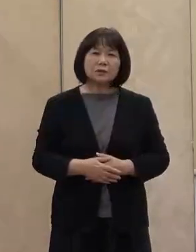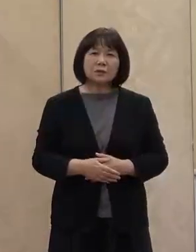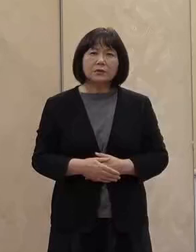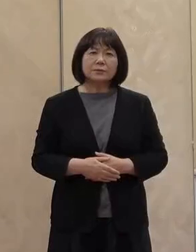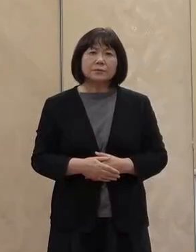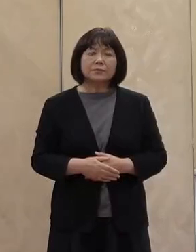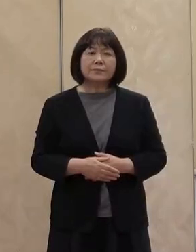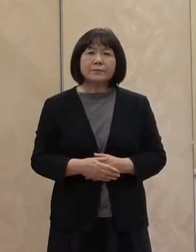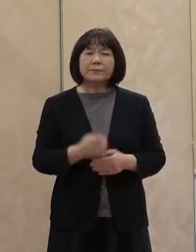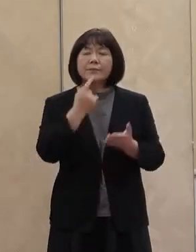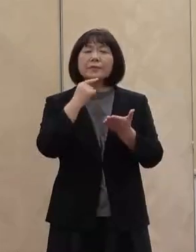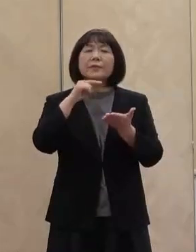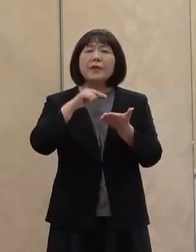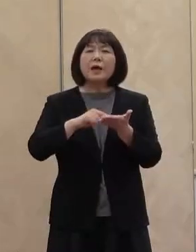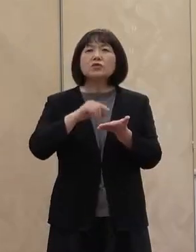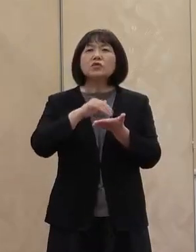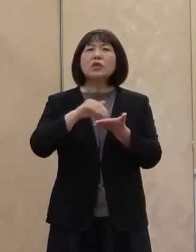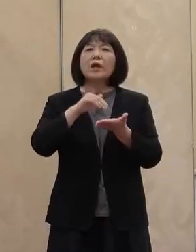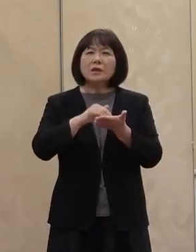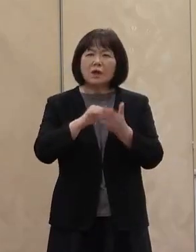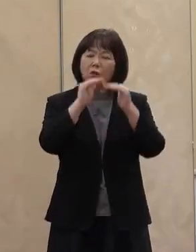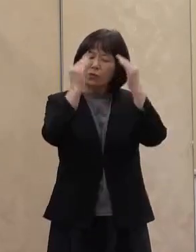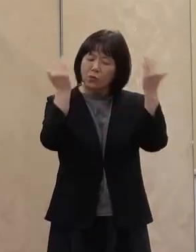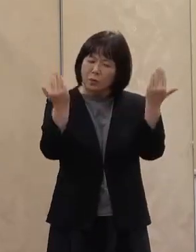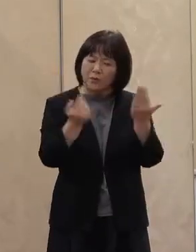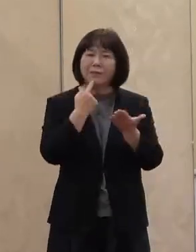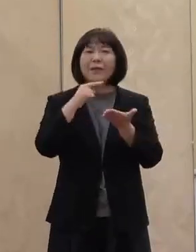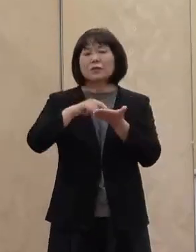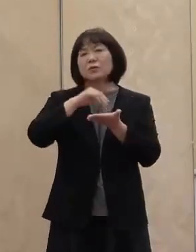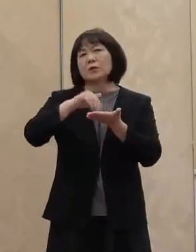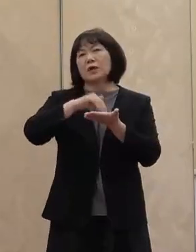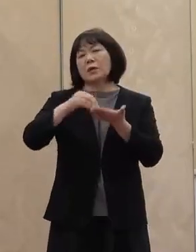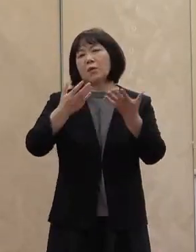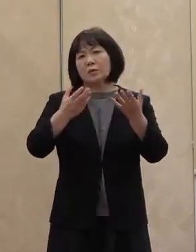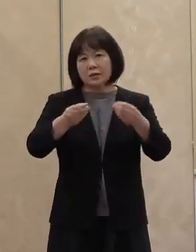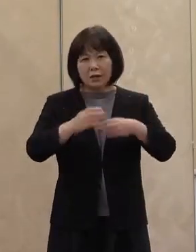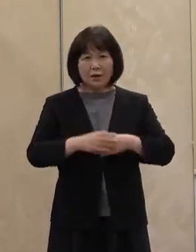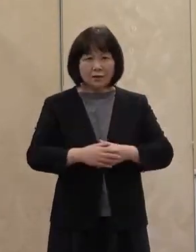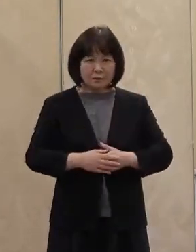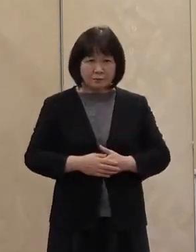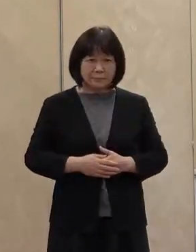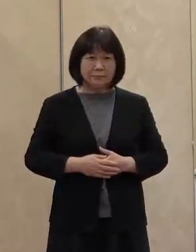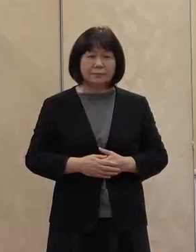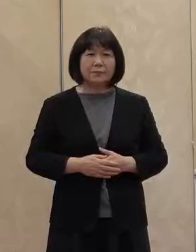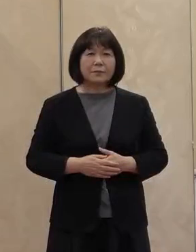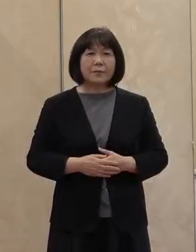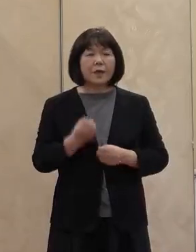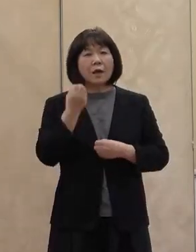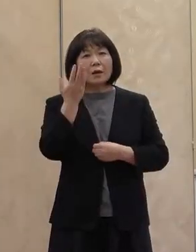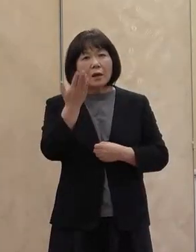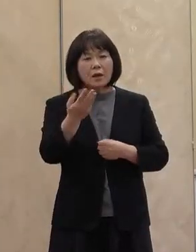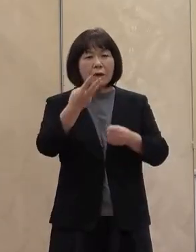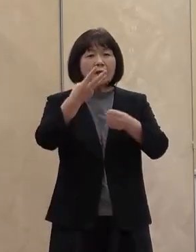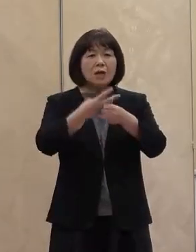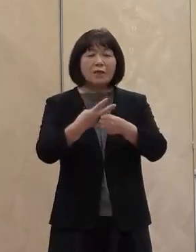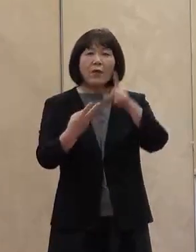ジュースに、まあ、単純、本当に大枠の単純計算をしたらそうなると。そうすると、令和3年の11